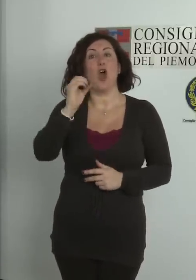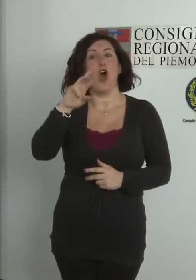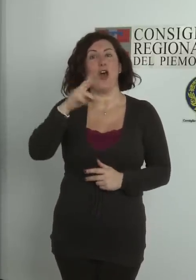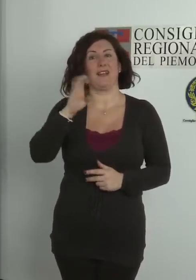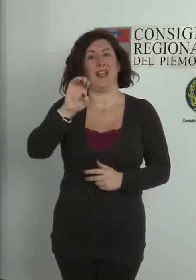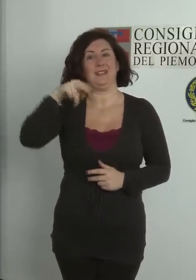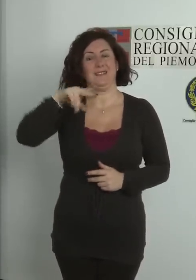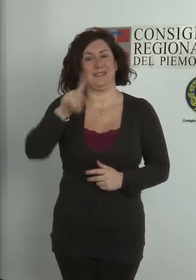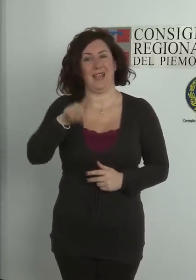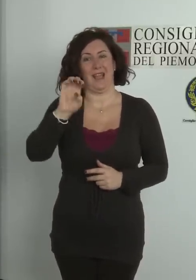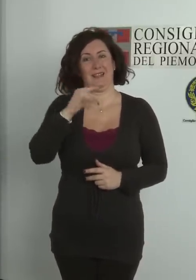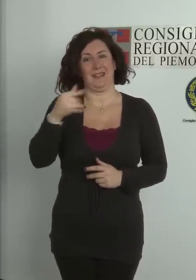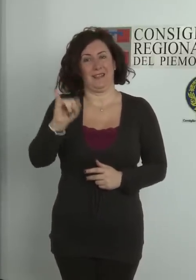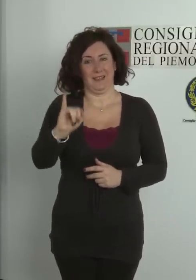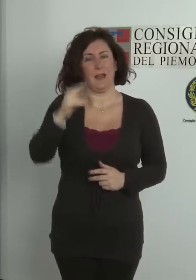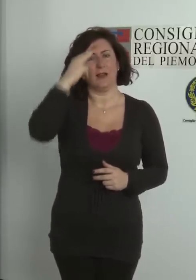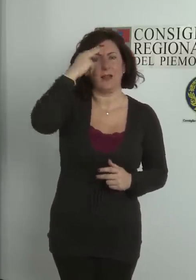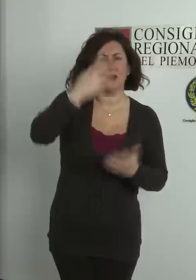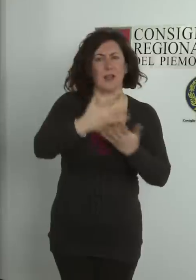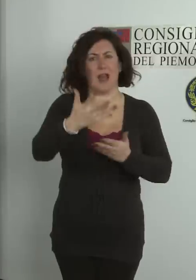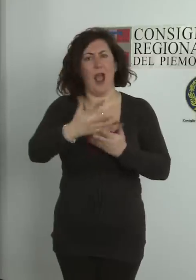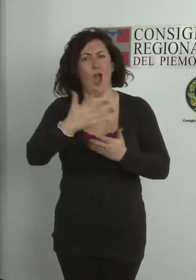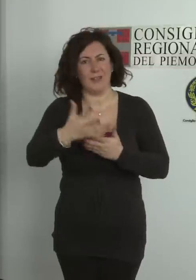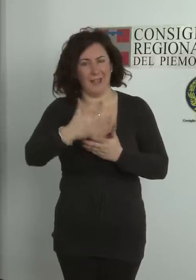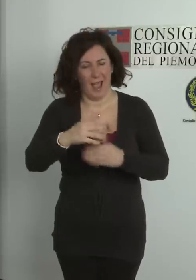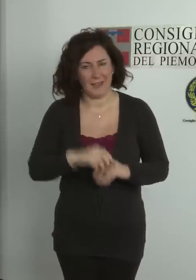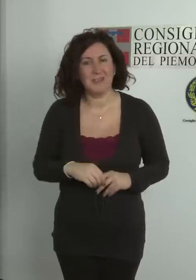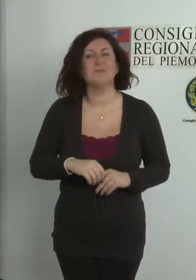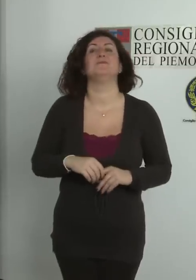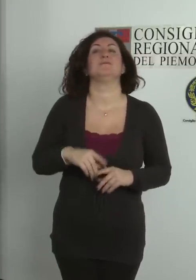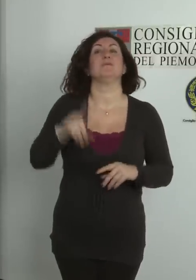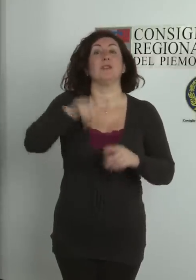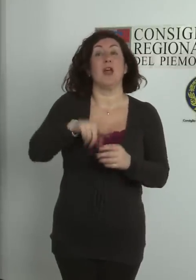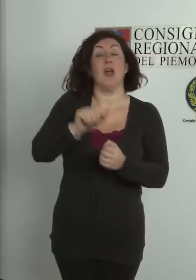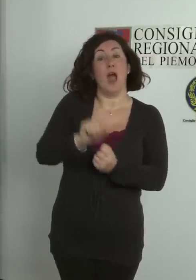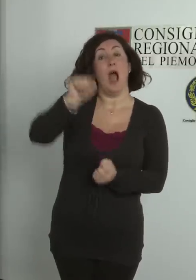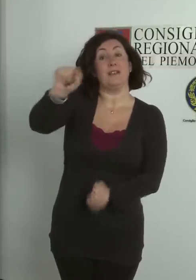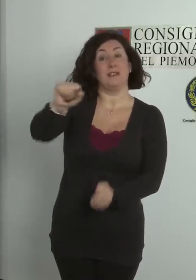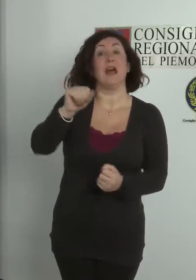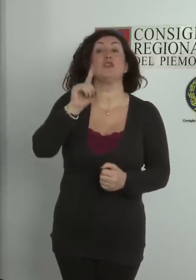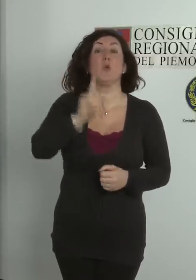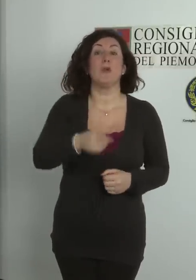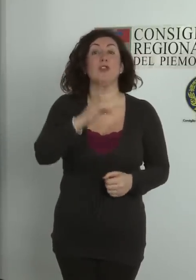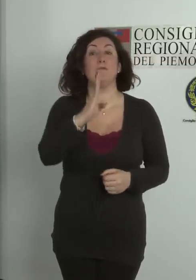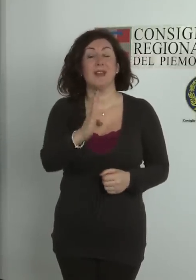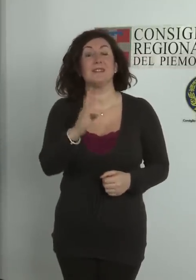memorialistica e resistenza in val d'ossola attestato a guido battista raschieri senso identità del termine popolare